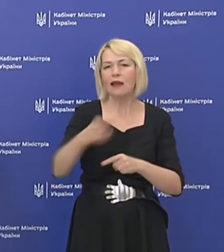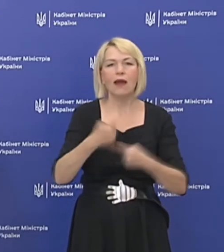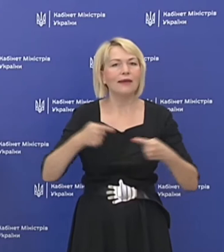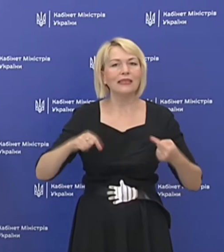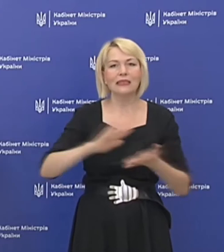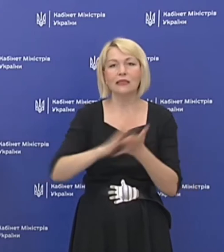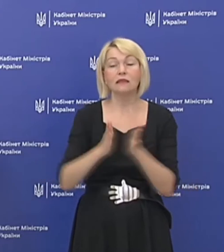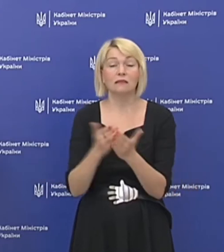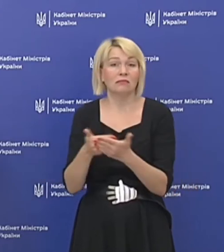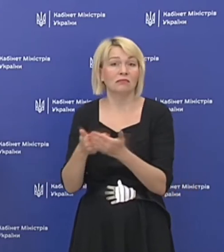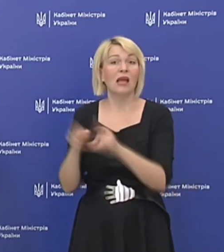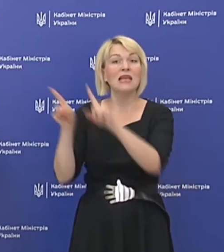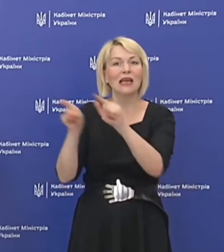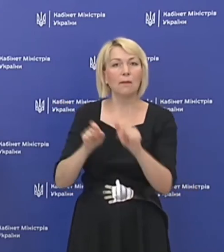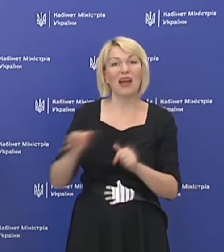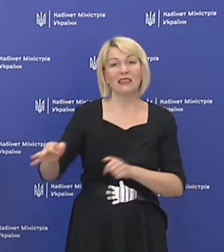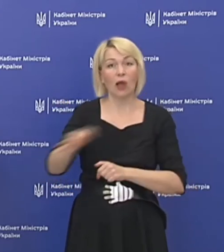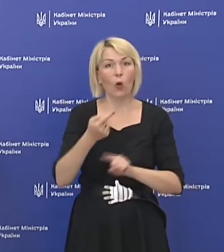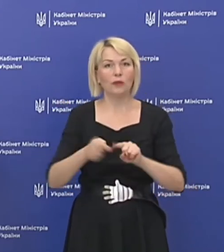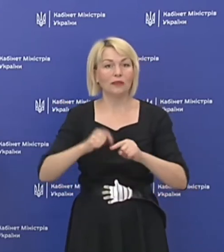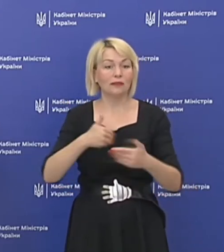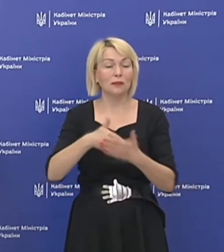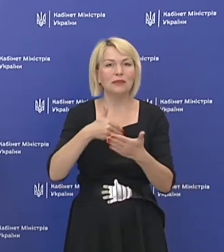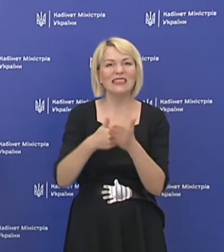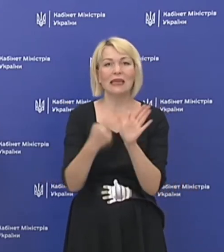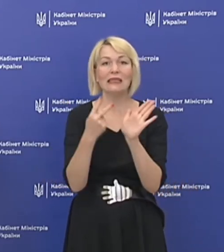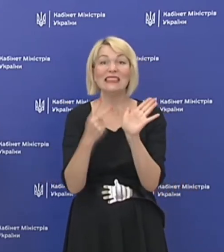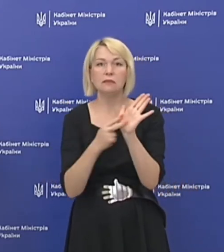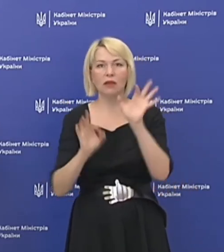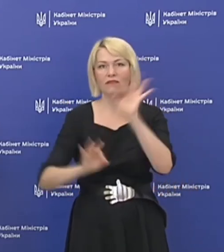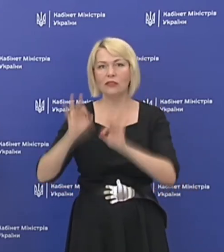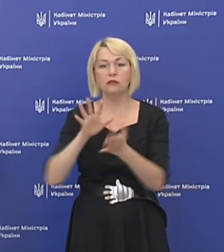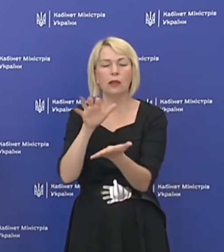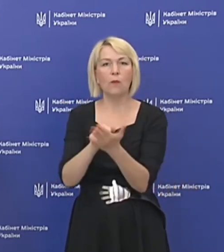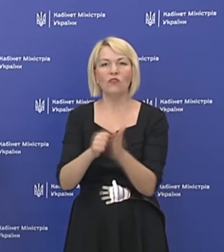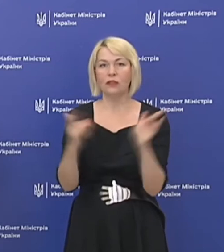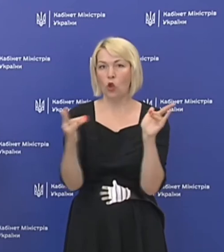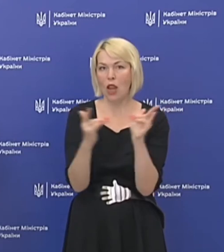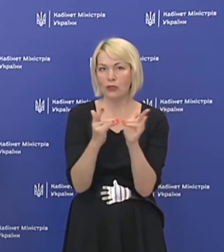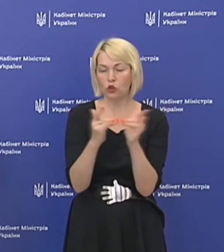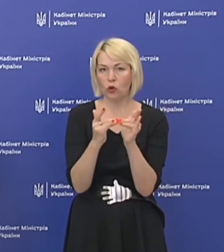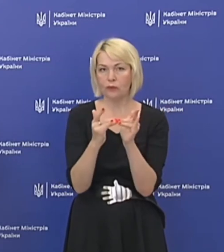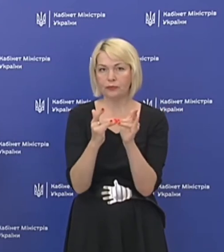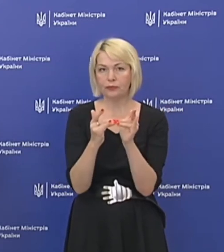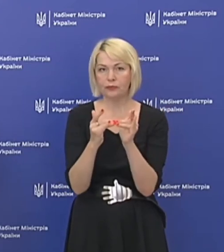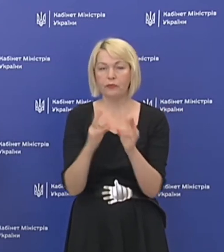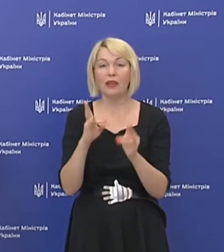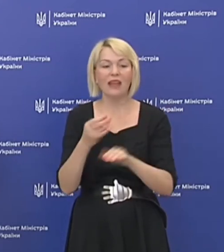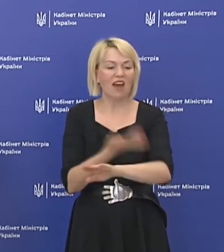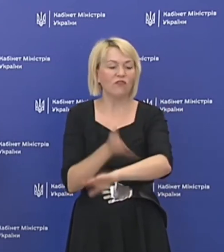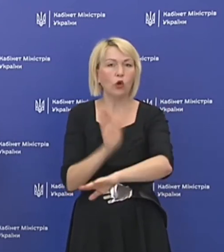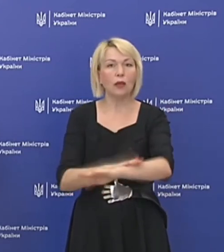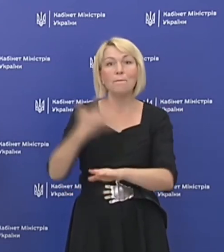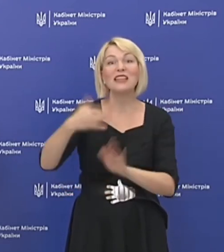ситуація. В той же Закарпатській області це вже близько 70% заповнено ліжок. На Волинській